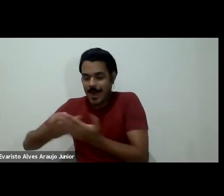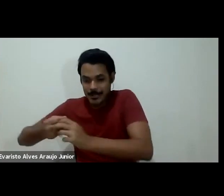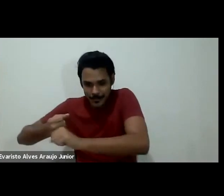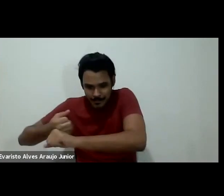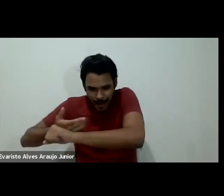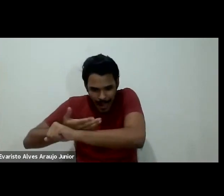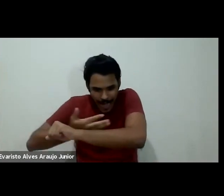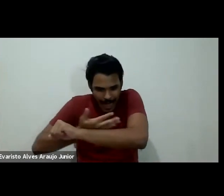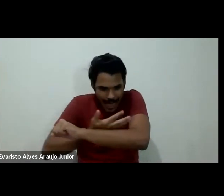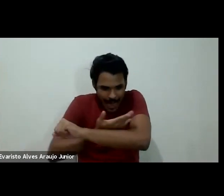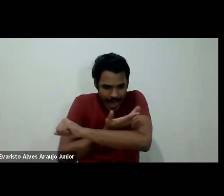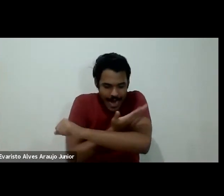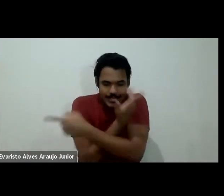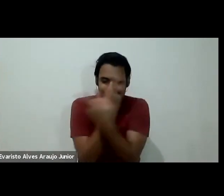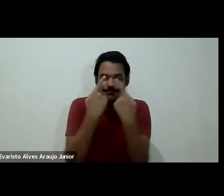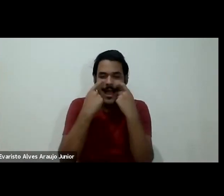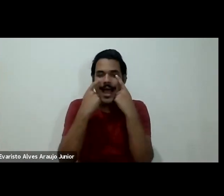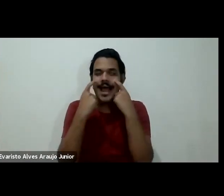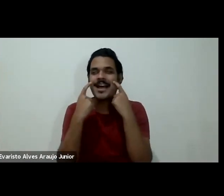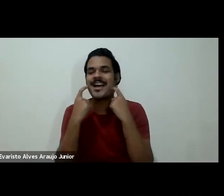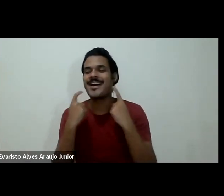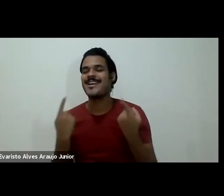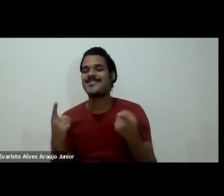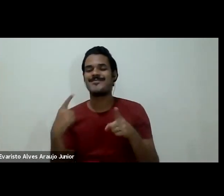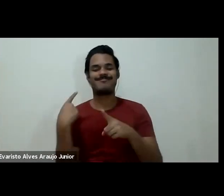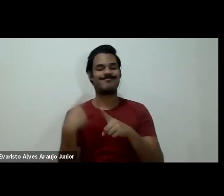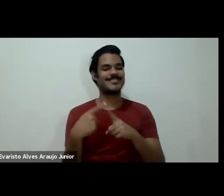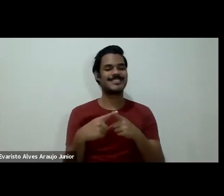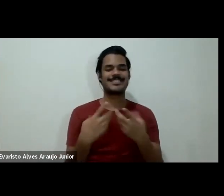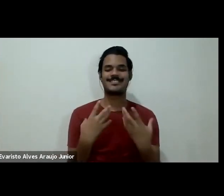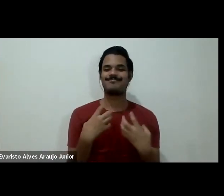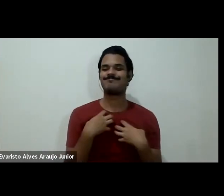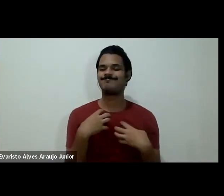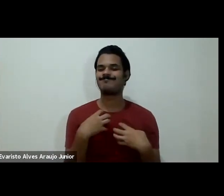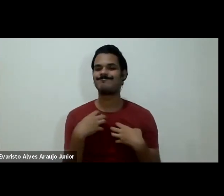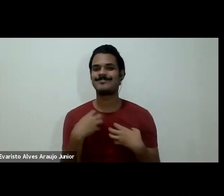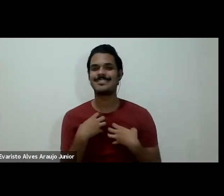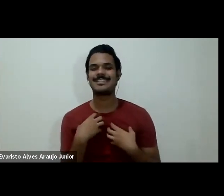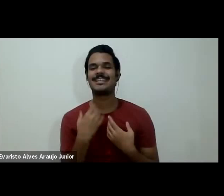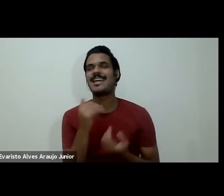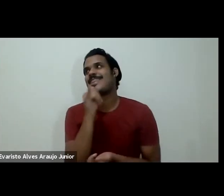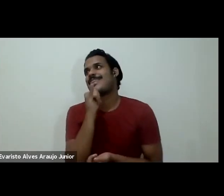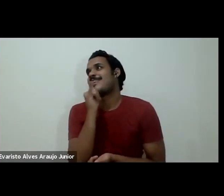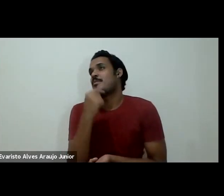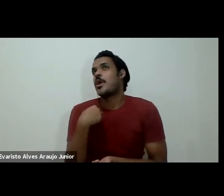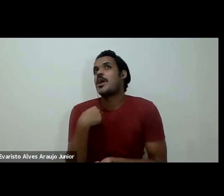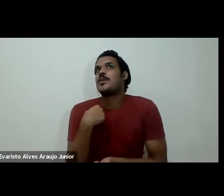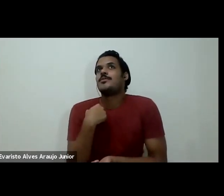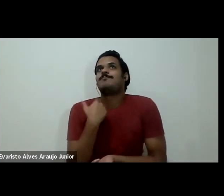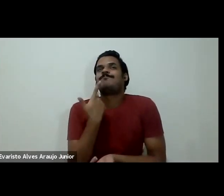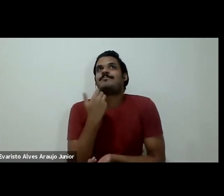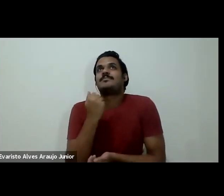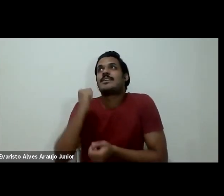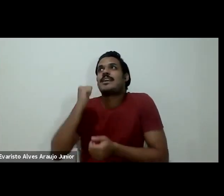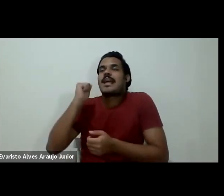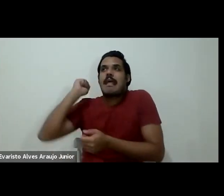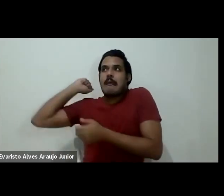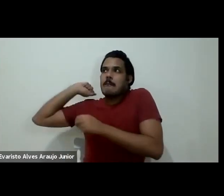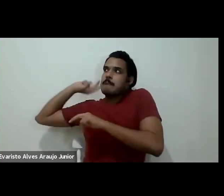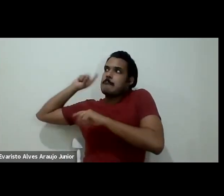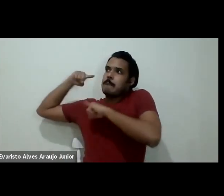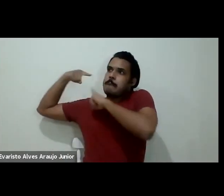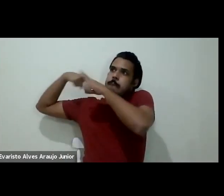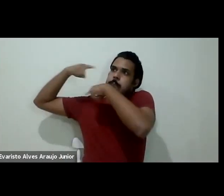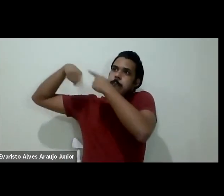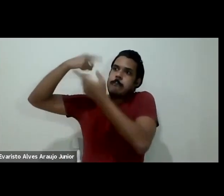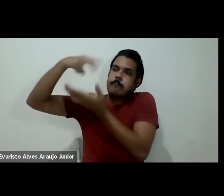arrepiava, eu chorava por ser usado pela ancestralidade, pelos